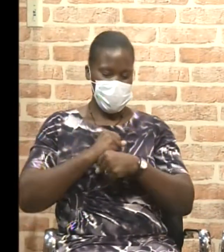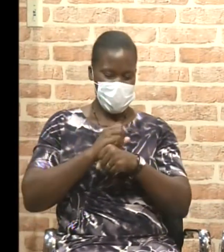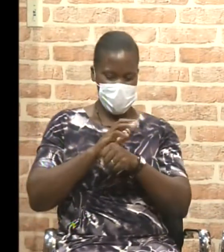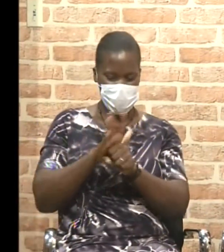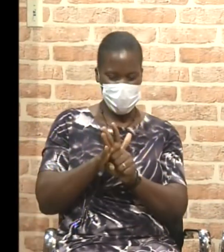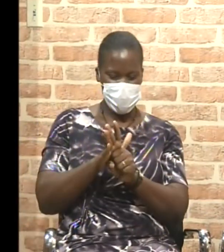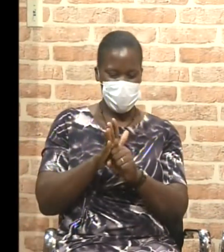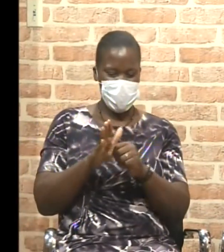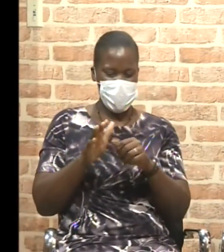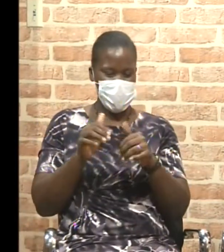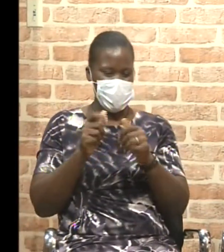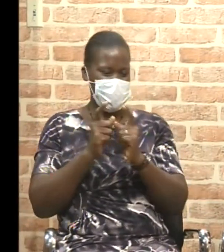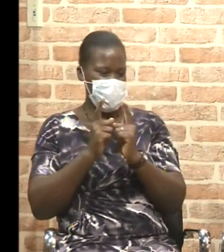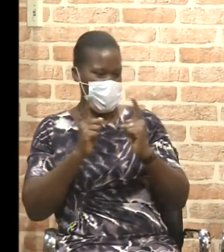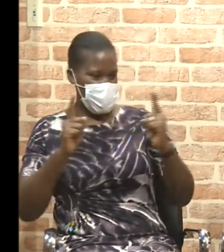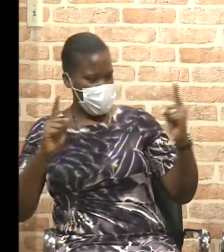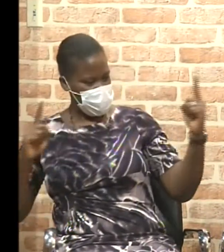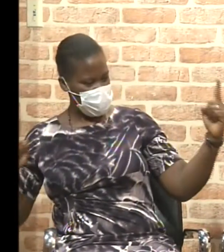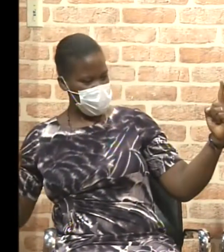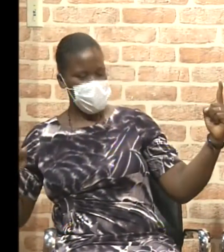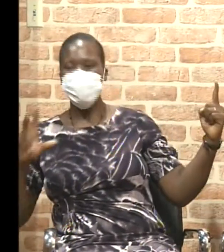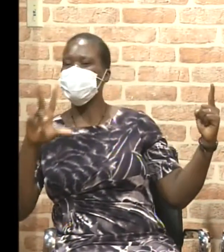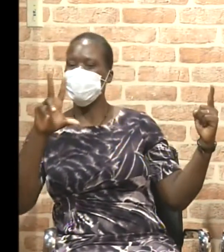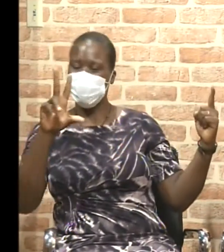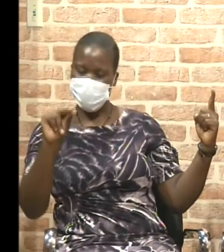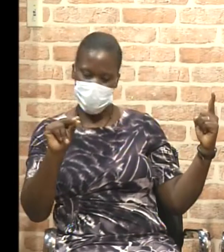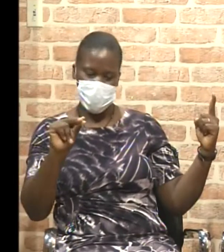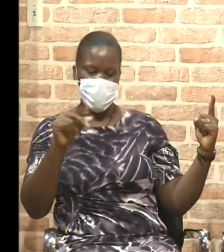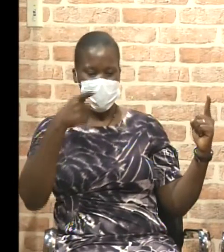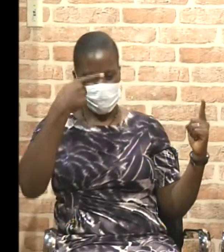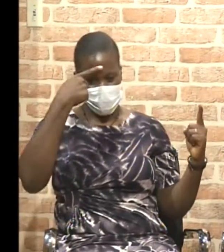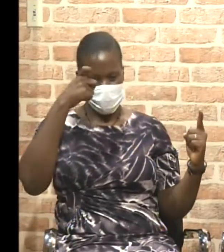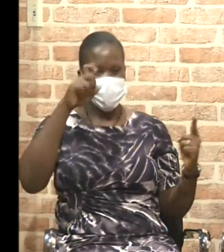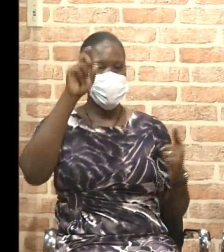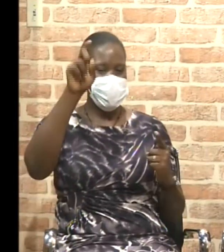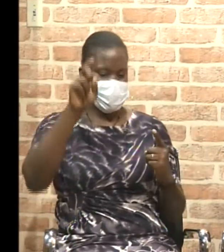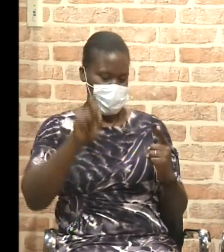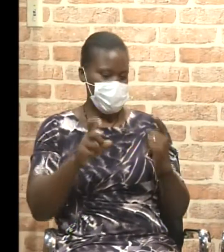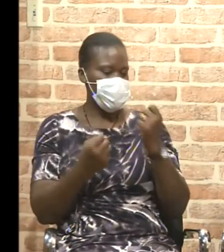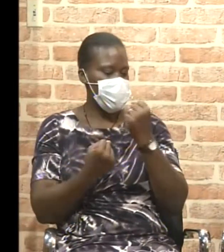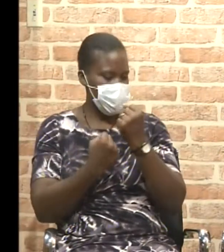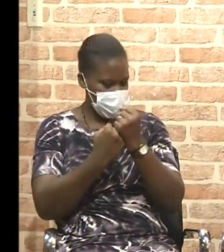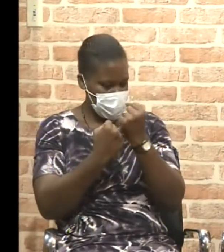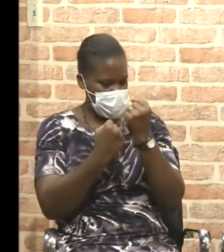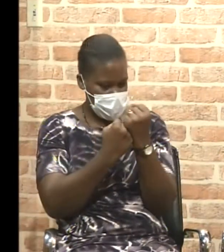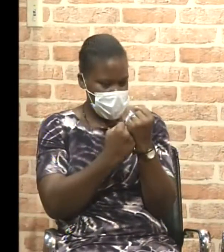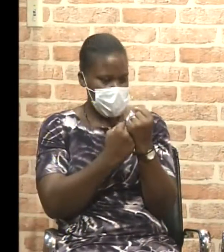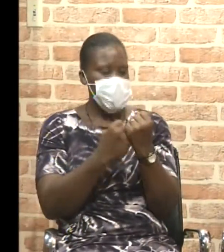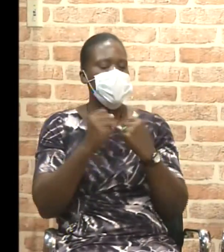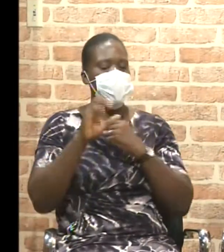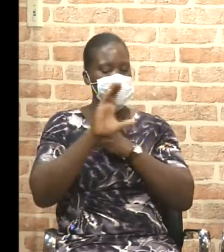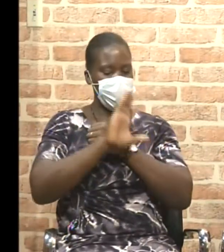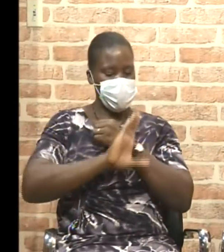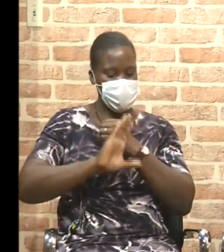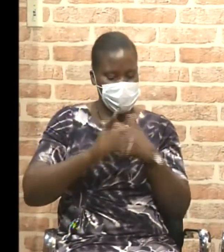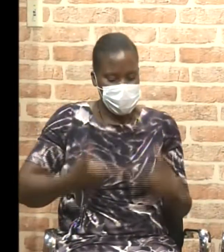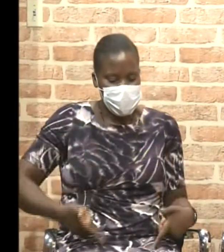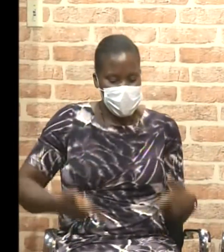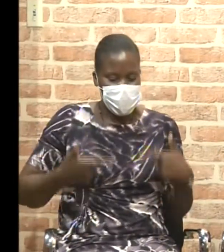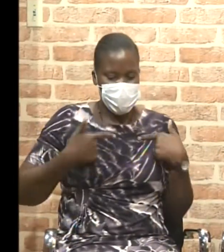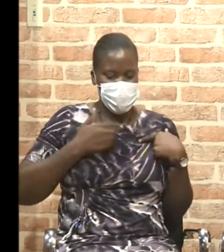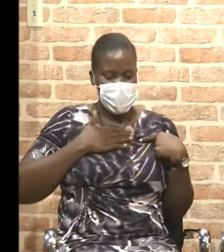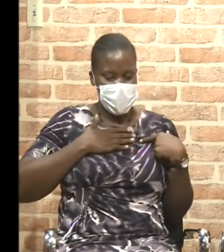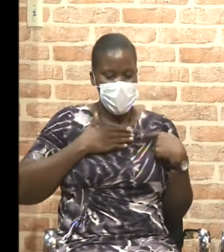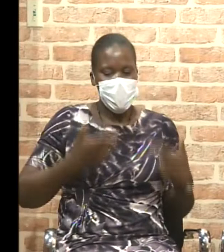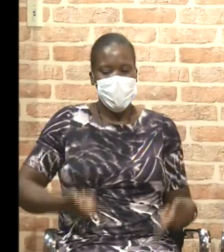que là kounyan pral gagner moun handicapé qui pral victime pour cette question distance là. Dans ce cas moun nan li protéger tête li et puis le protéger moun